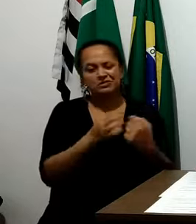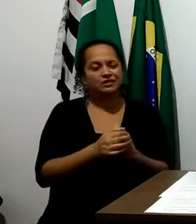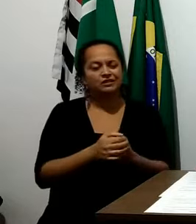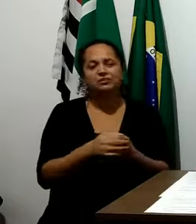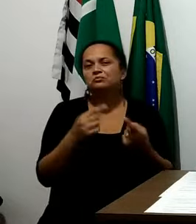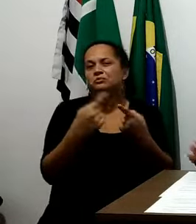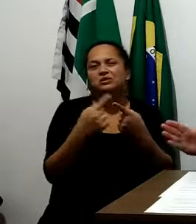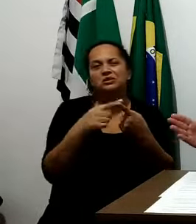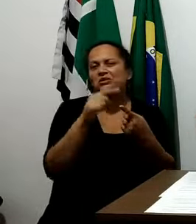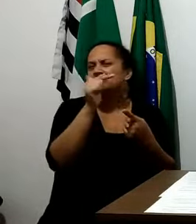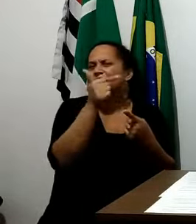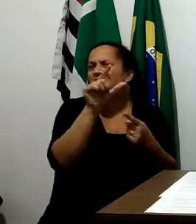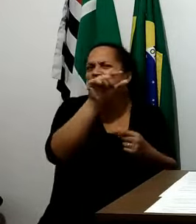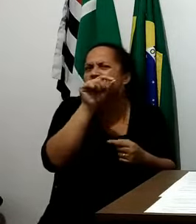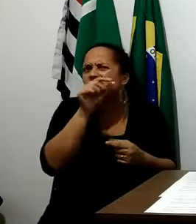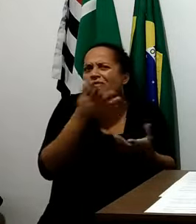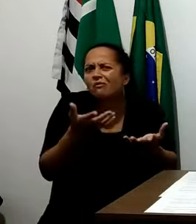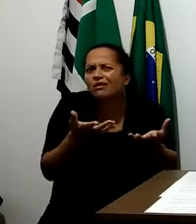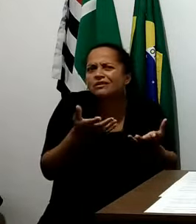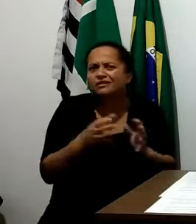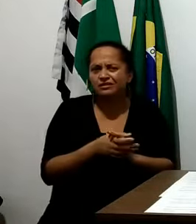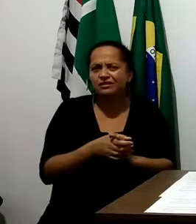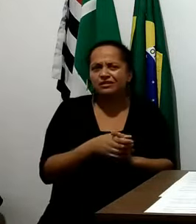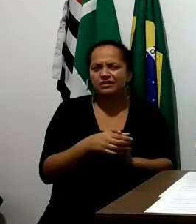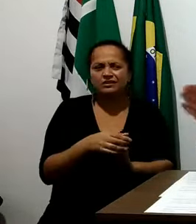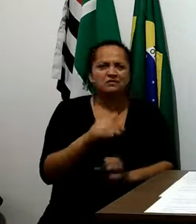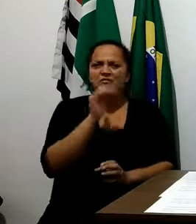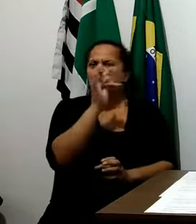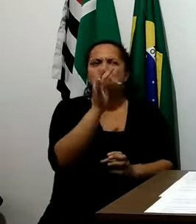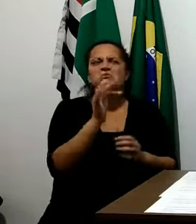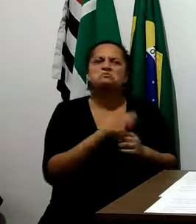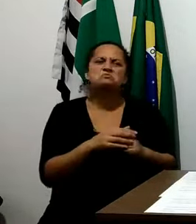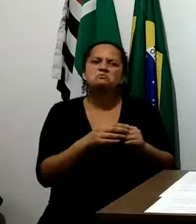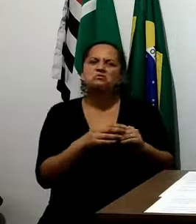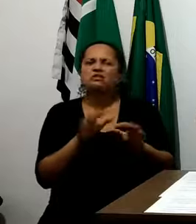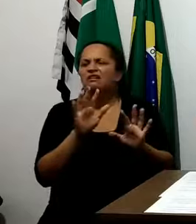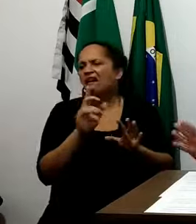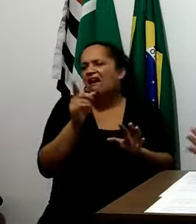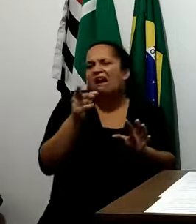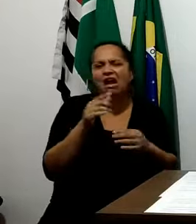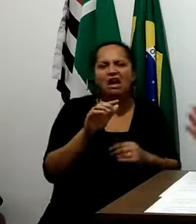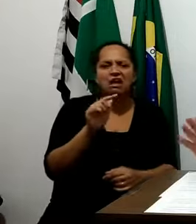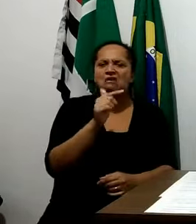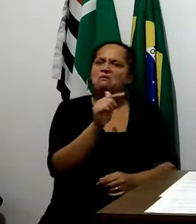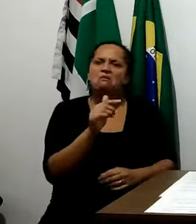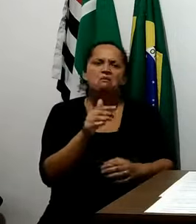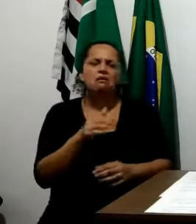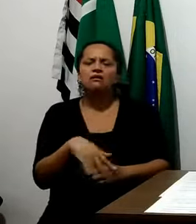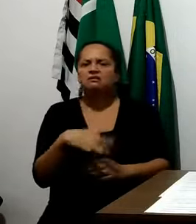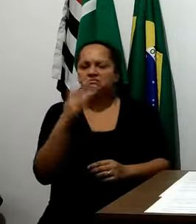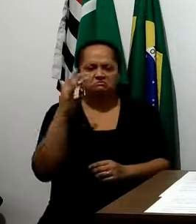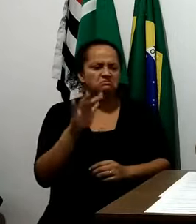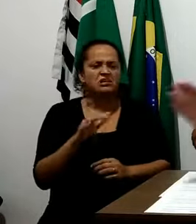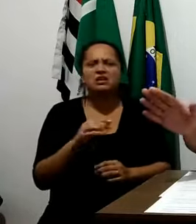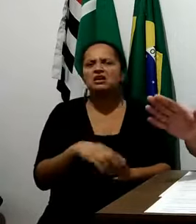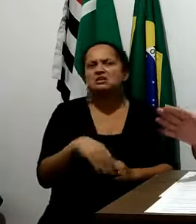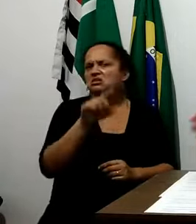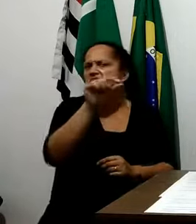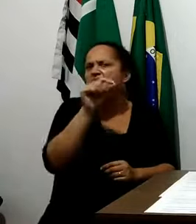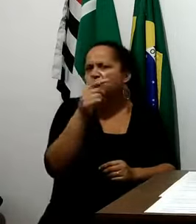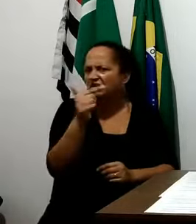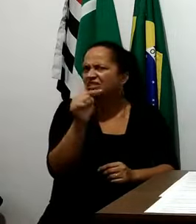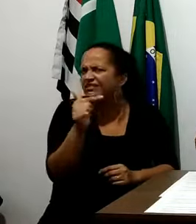escolha. A predestinação realmente não dá uma escolha. É assim, é assado, então, independente do que eu fizer, eu não terei uma outra